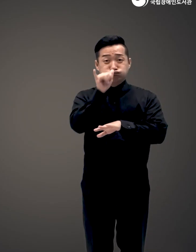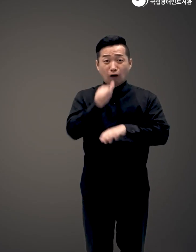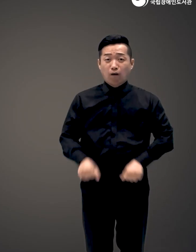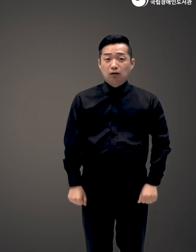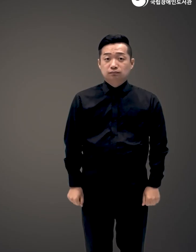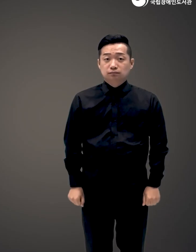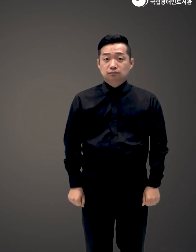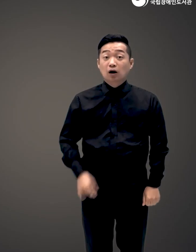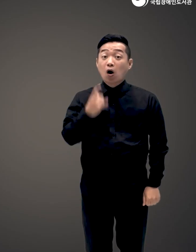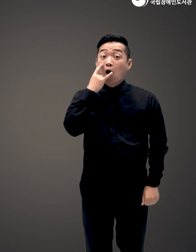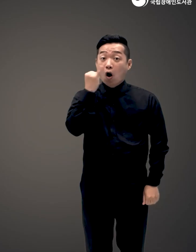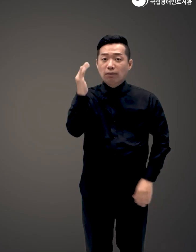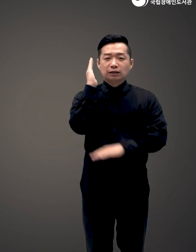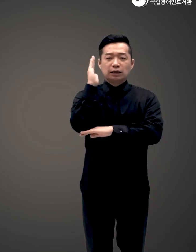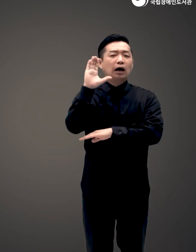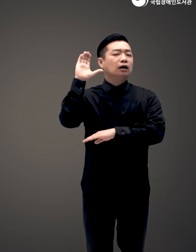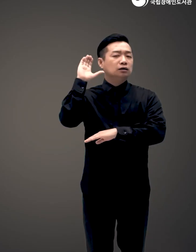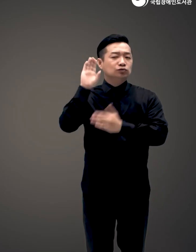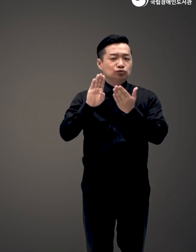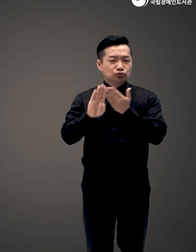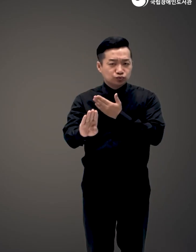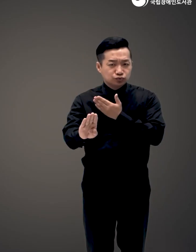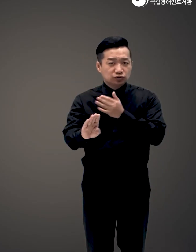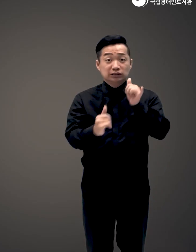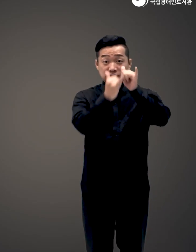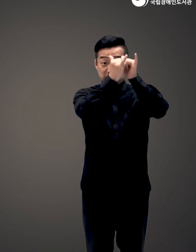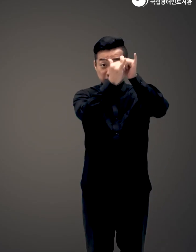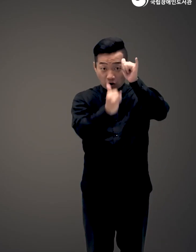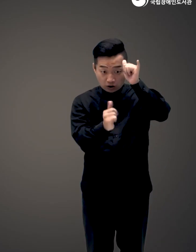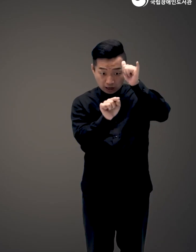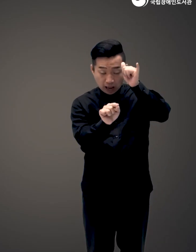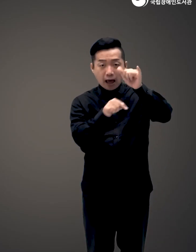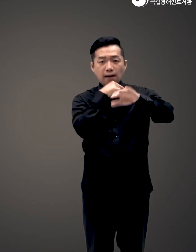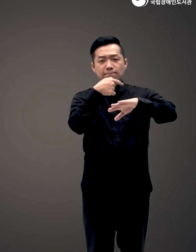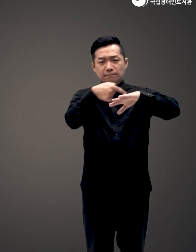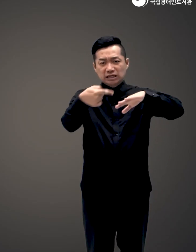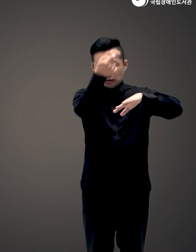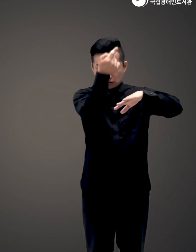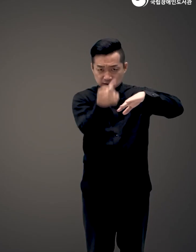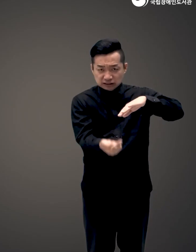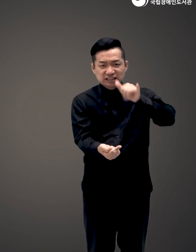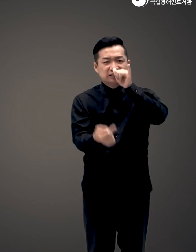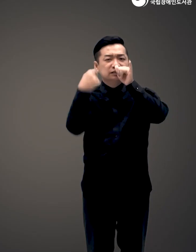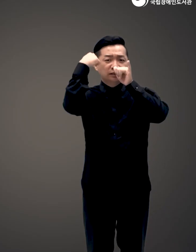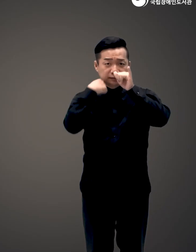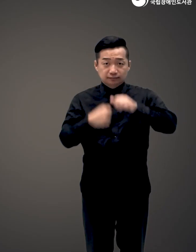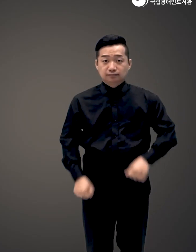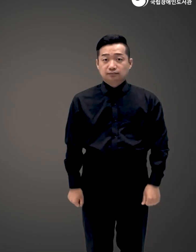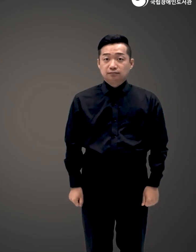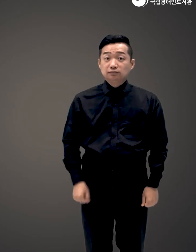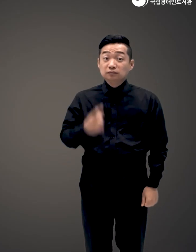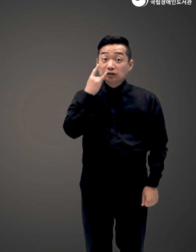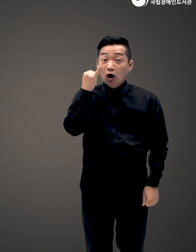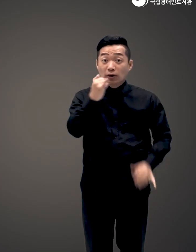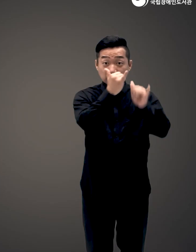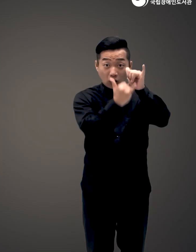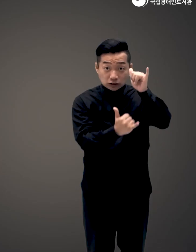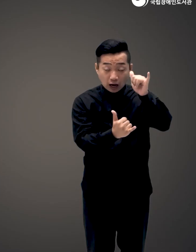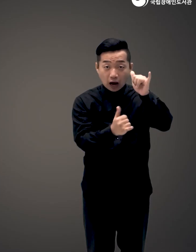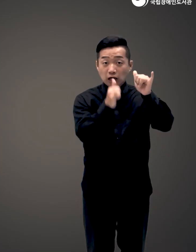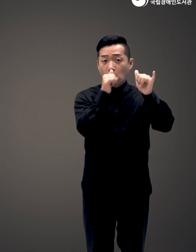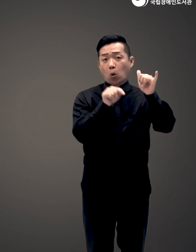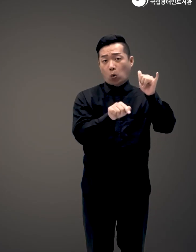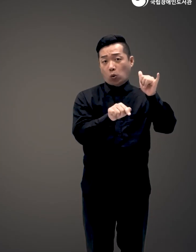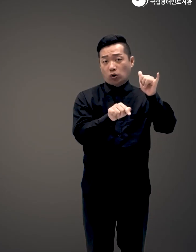그 어머니의 이야기를 듣고 나서부터는 역사에 피가 흐르는 것 같은 느낌? 아니면 어머니의